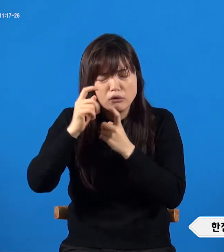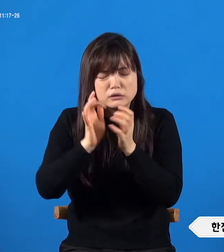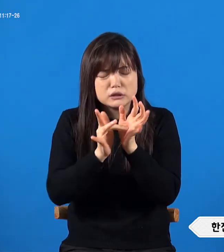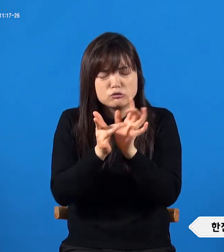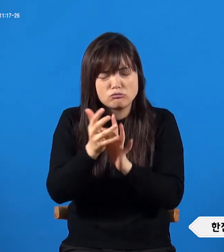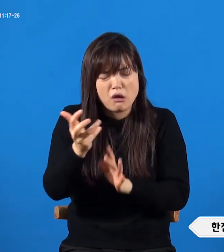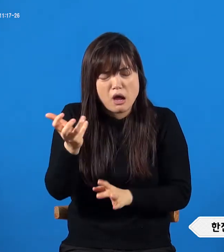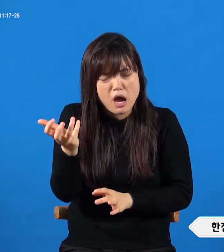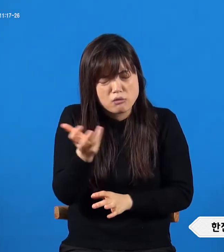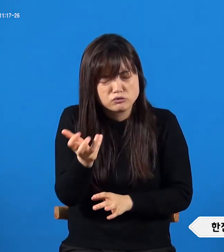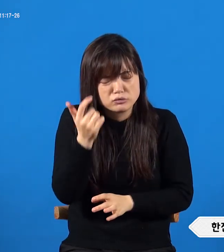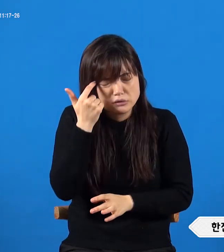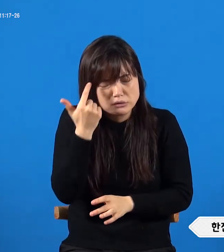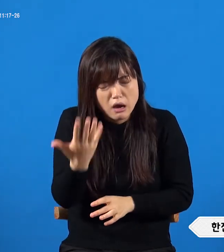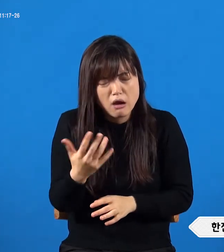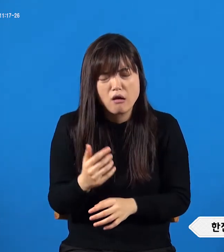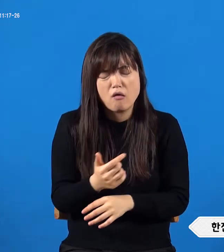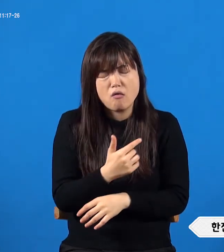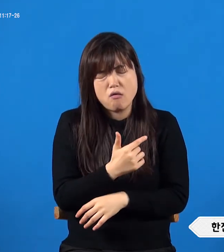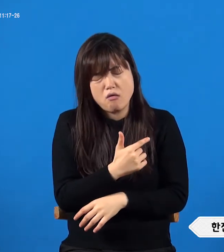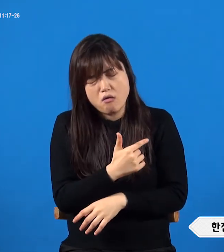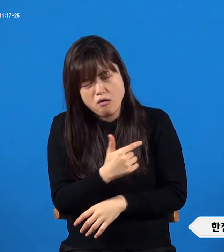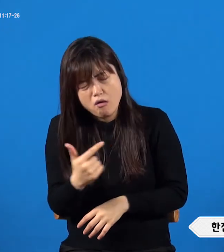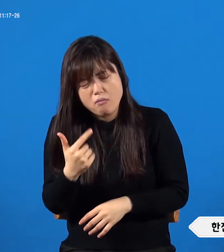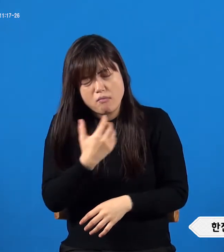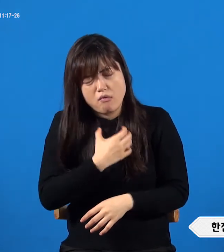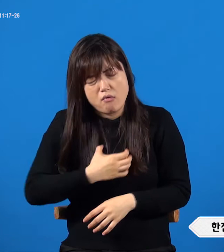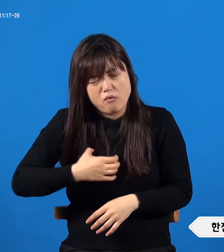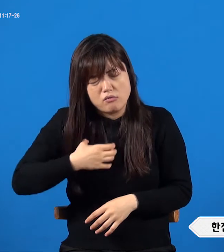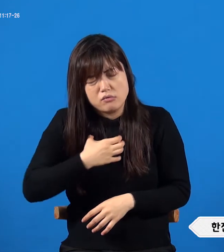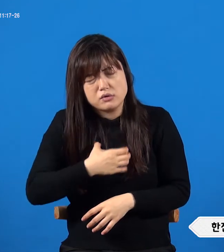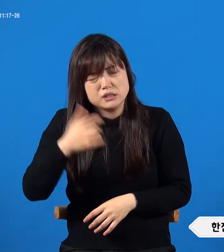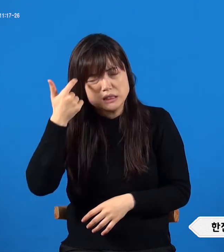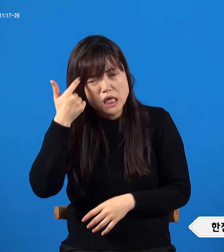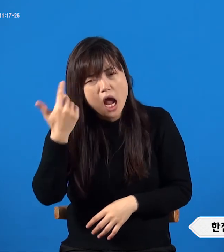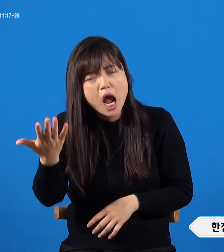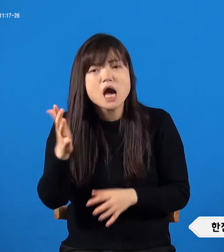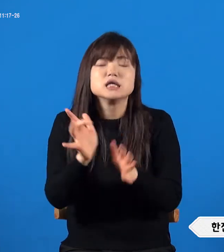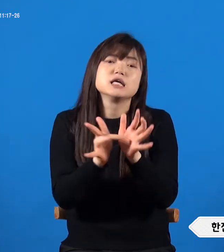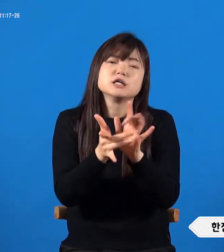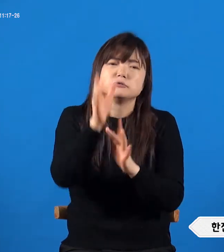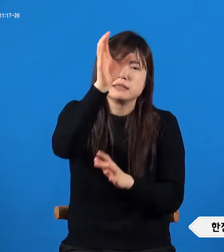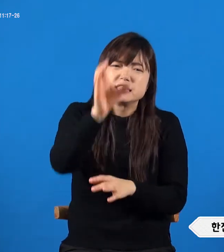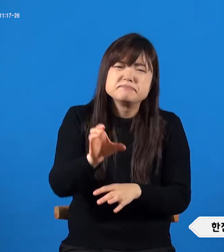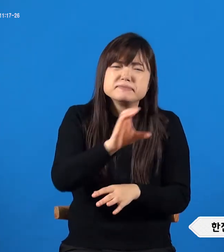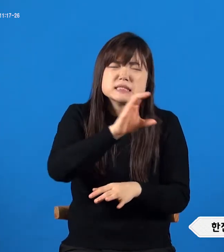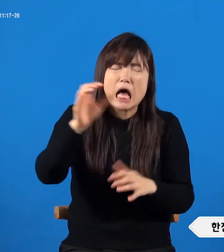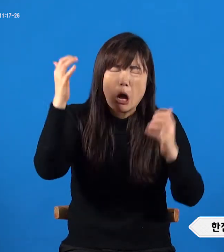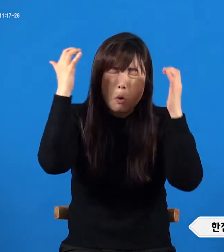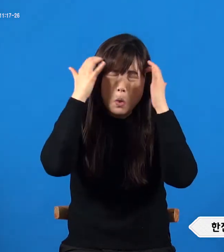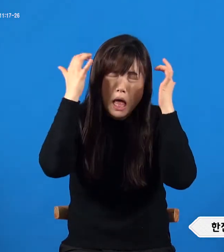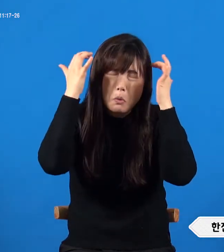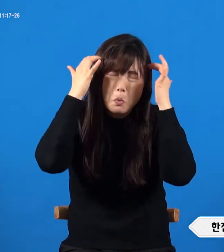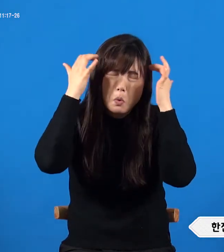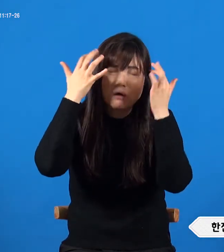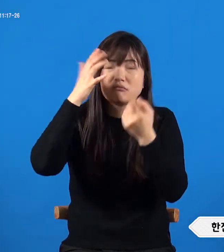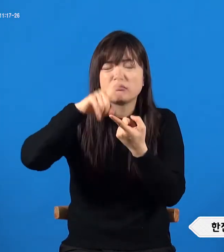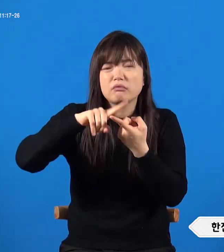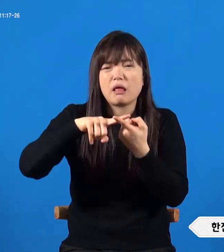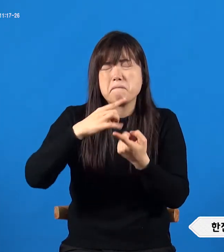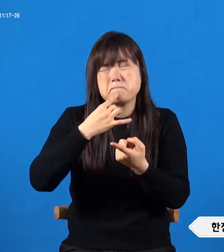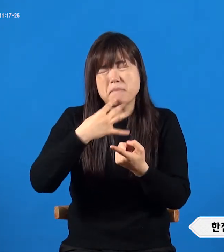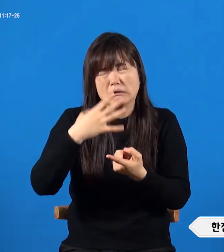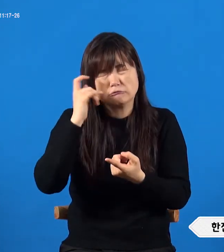예수님 얼마나 아프셨을까, 얼마나 고통스러우셨을까, 그 예수님의 십자가 고난을 묵상을